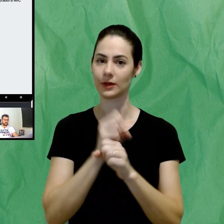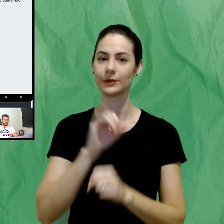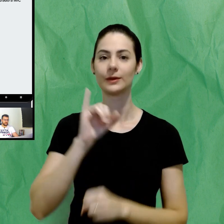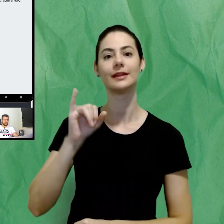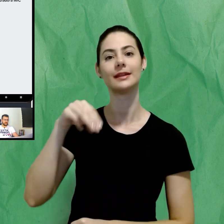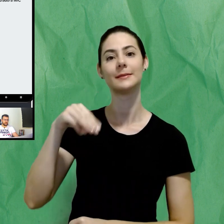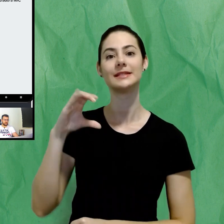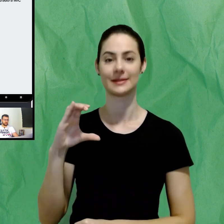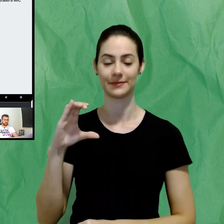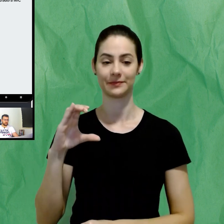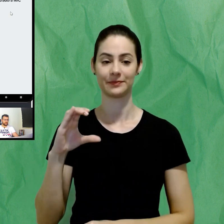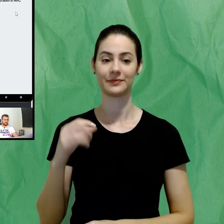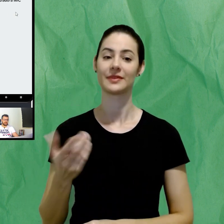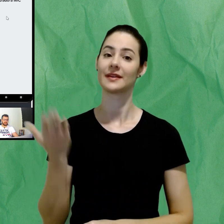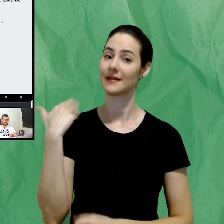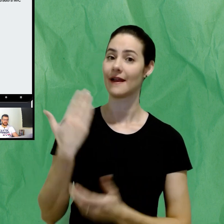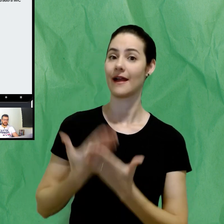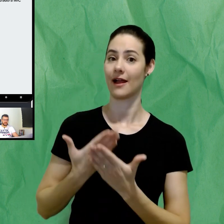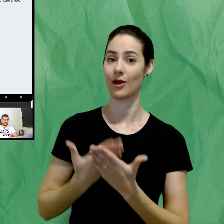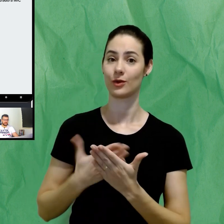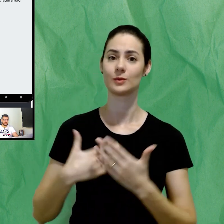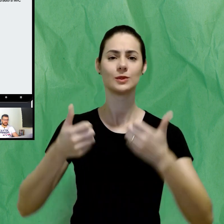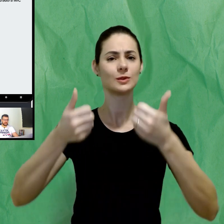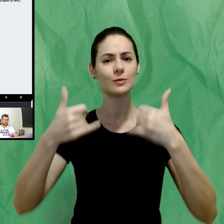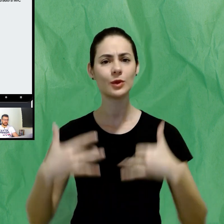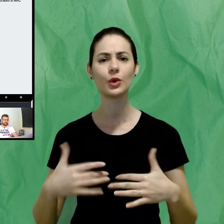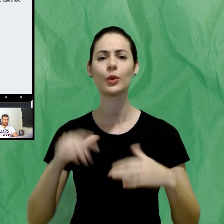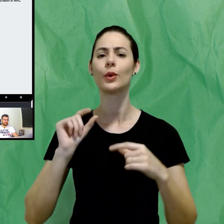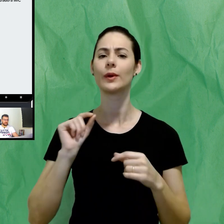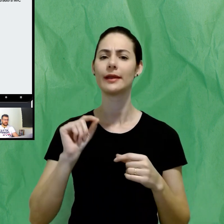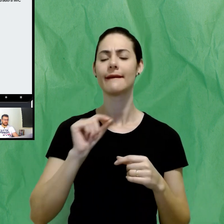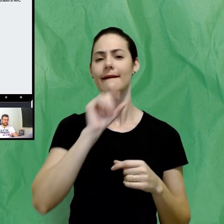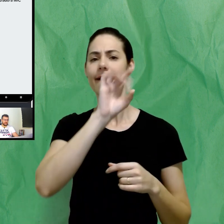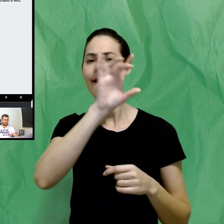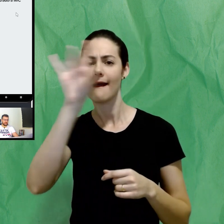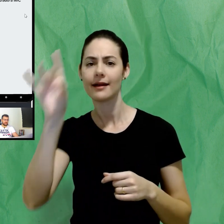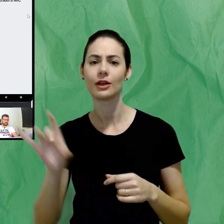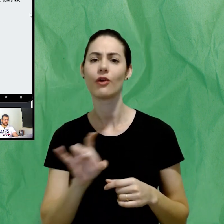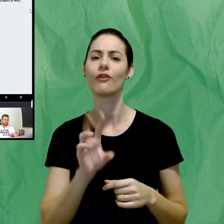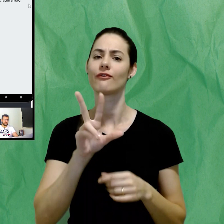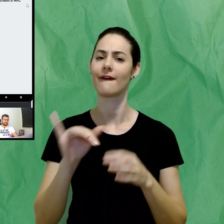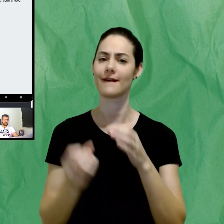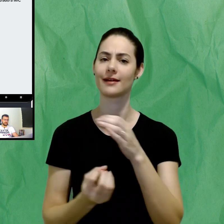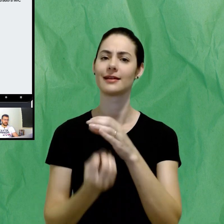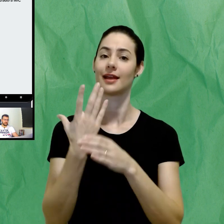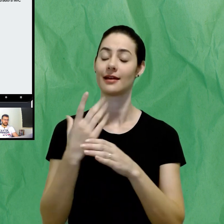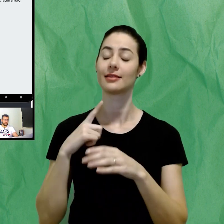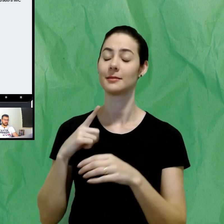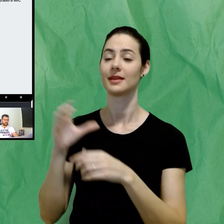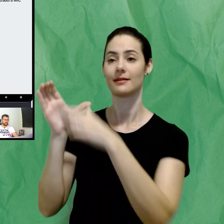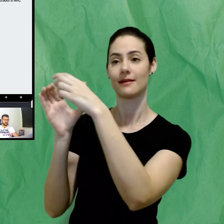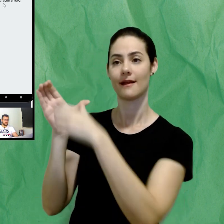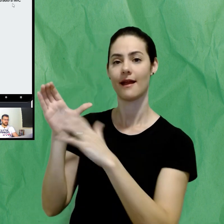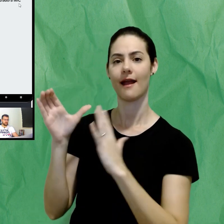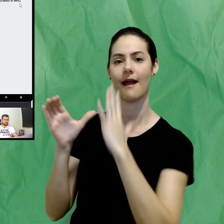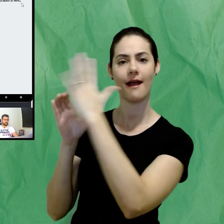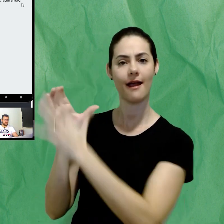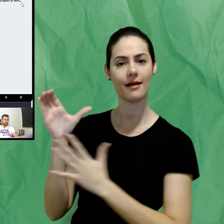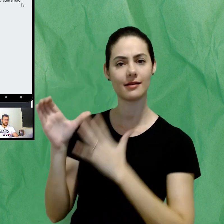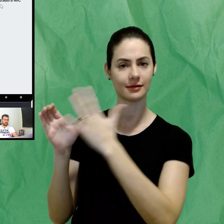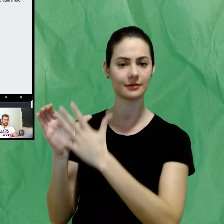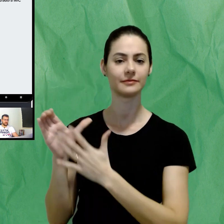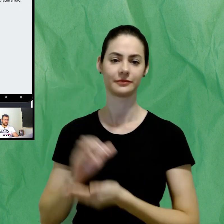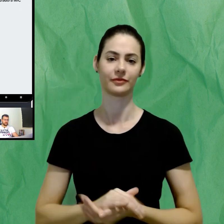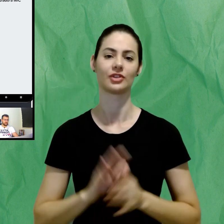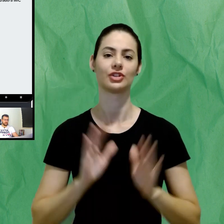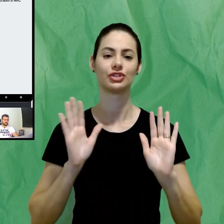a gente falou sobre os componentes que a gente vai estar criando aqui, e as áreas que a gente vai definir para a tela. Fizemos aqui um